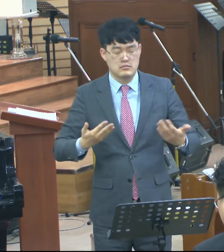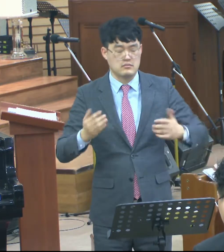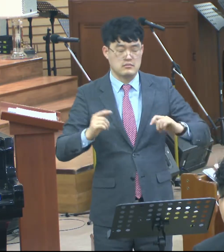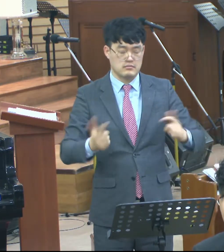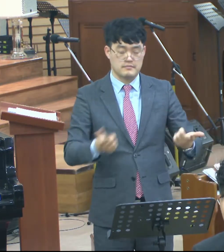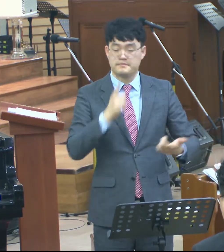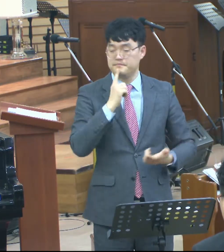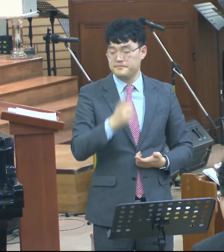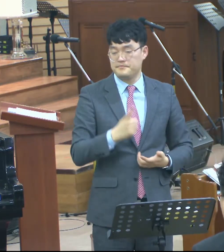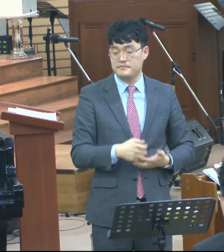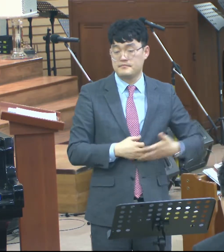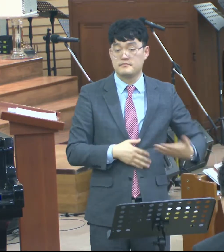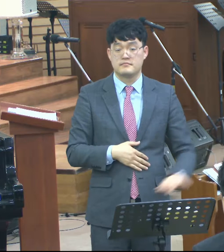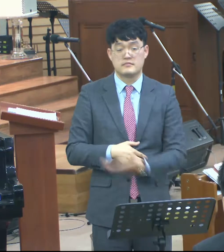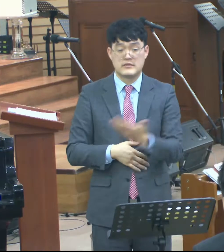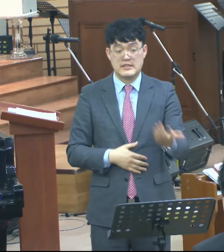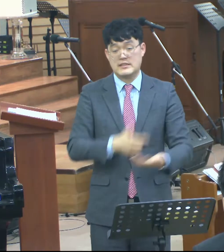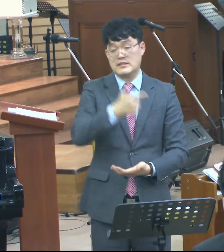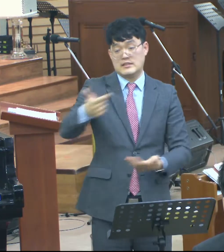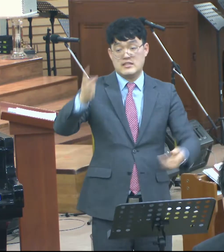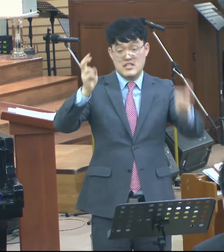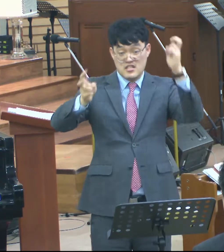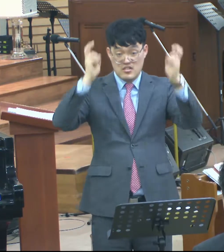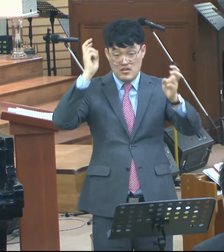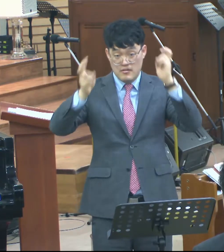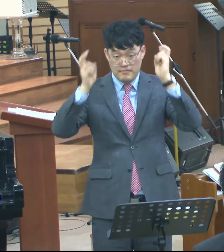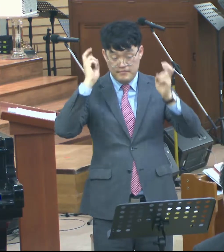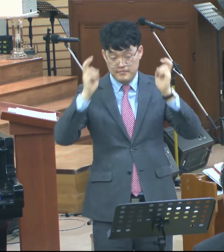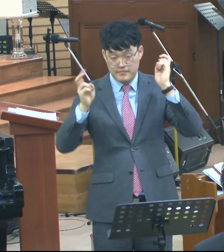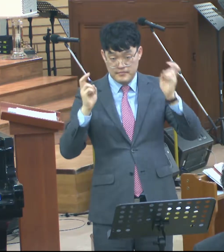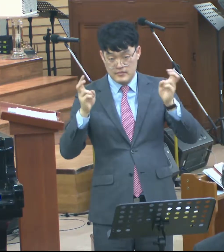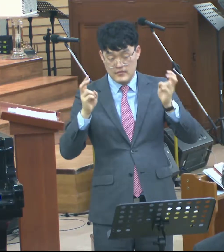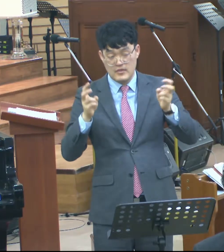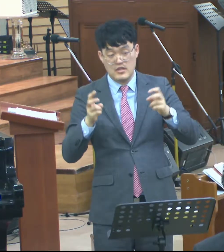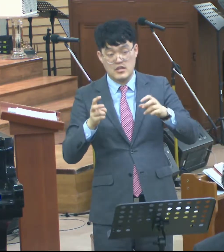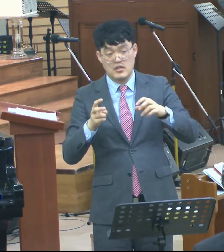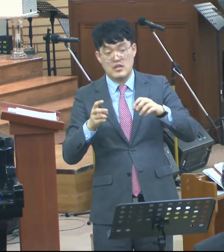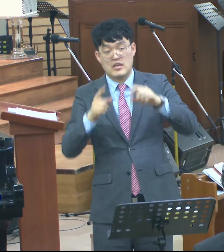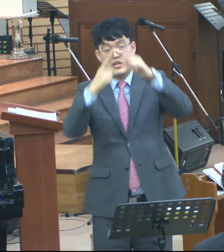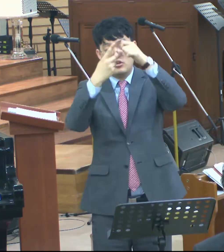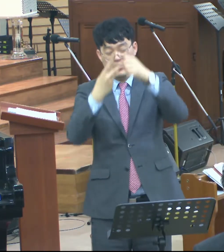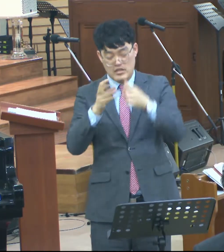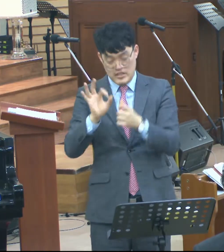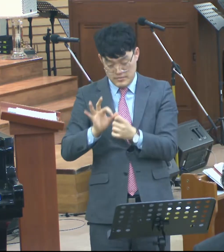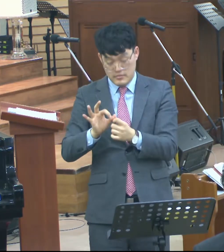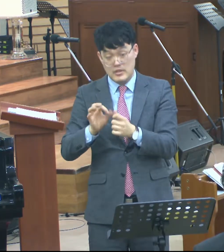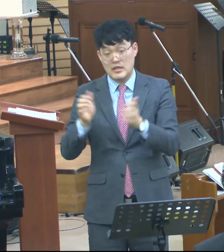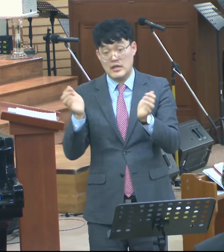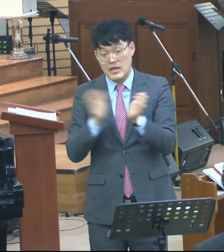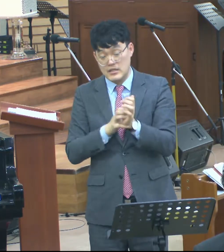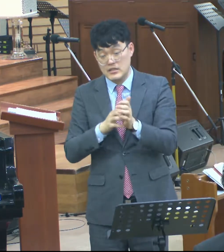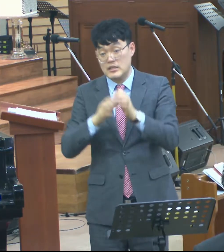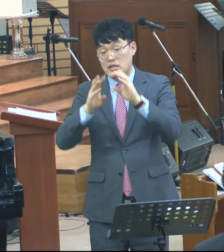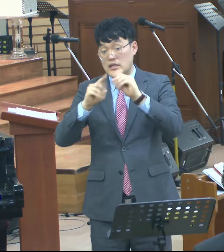여러분 대기업 상위 10%가 땅을 얼마나 갖고 있냐면 23억 5천만 평을 갖고